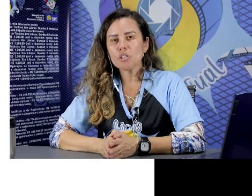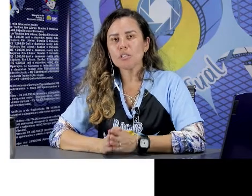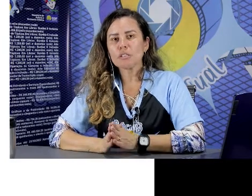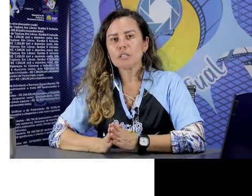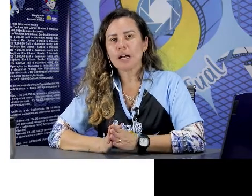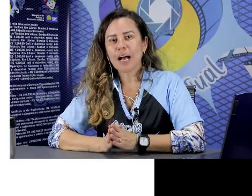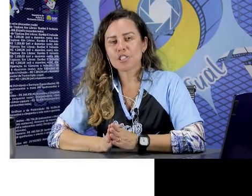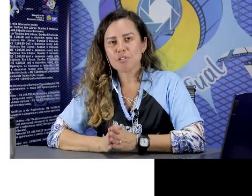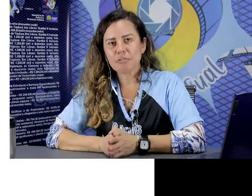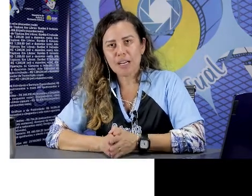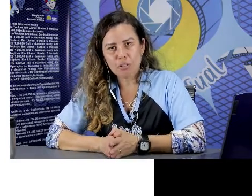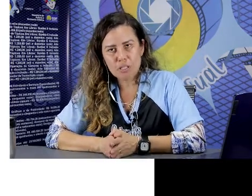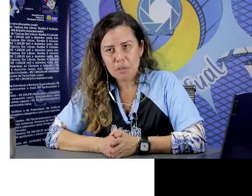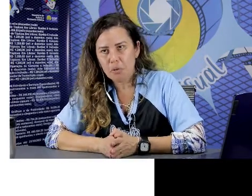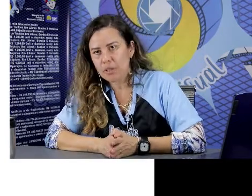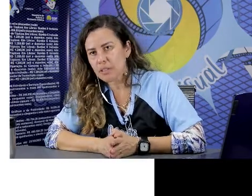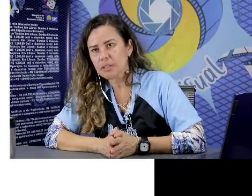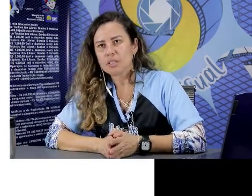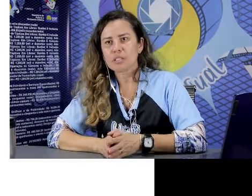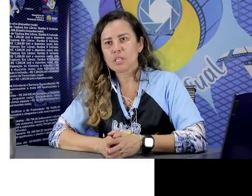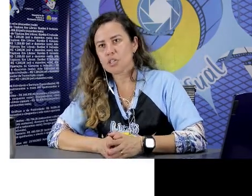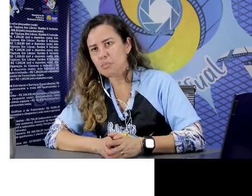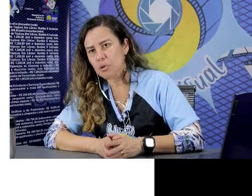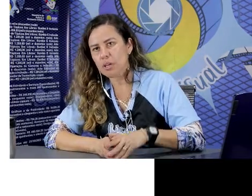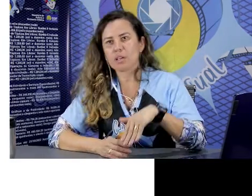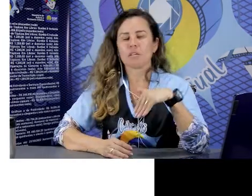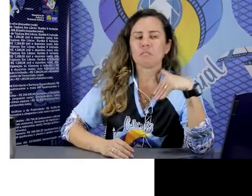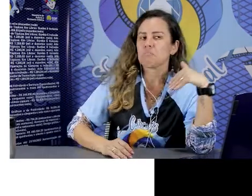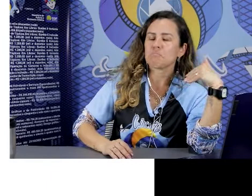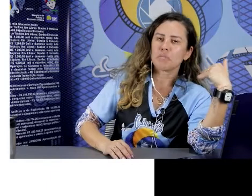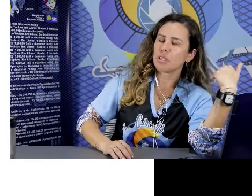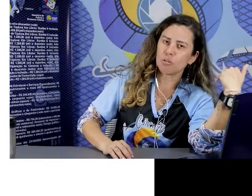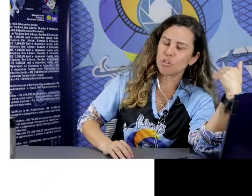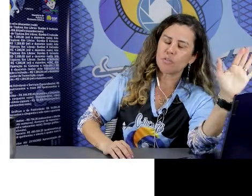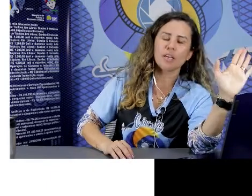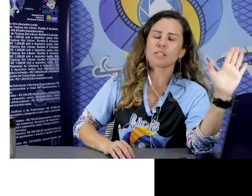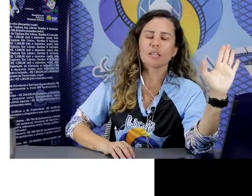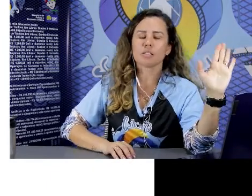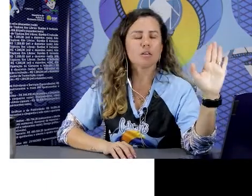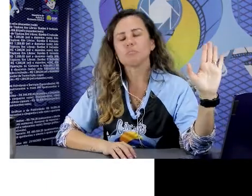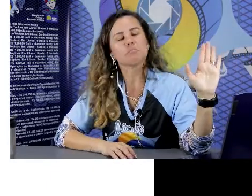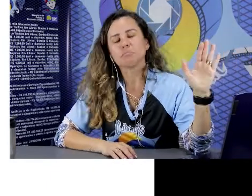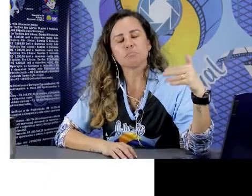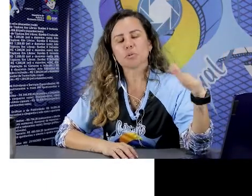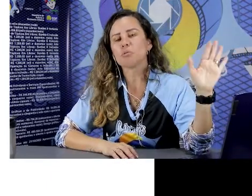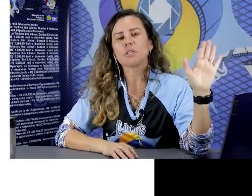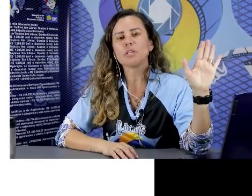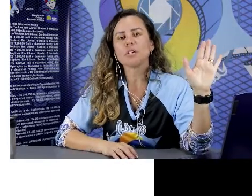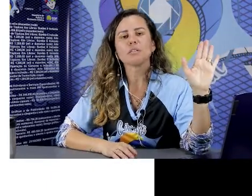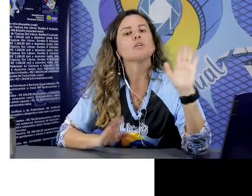de ativar nossa memória, seja porque eu desviei essa atenção para o que eu queria, ou